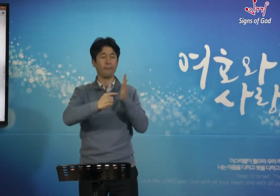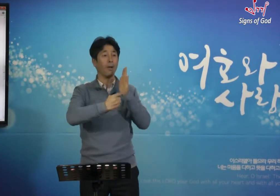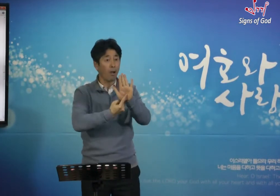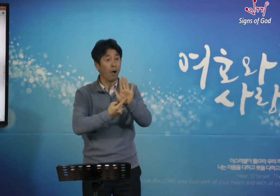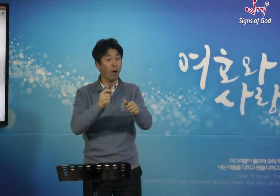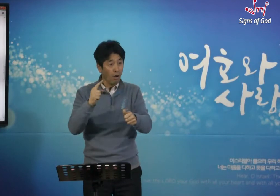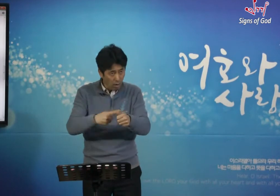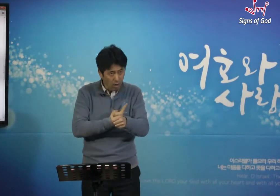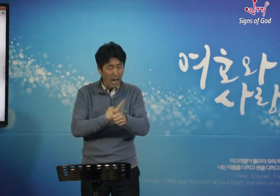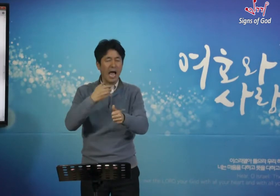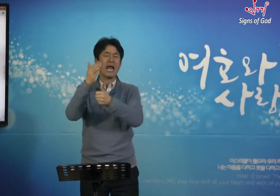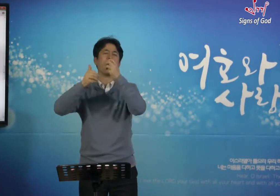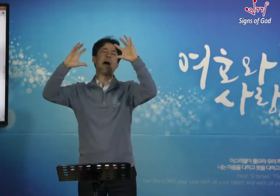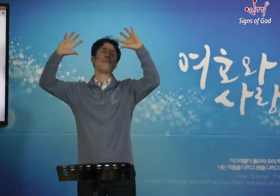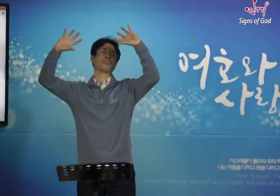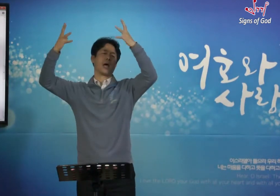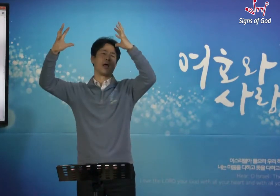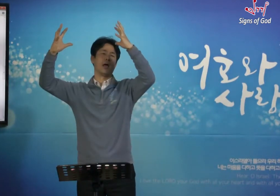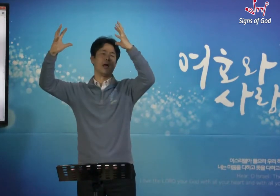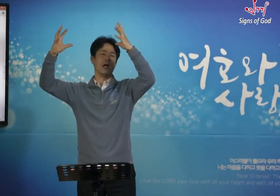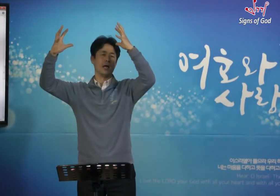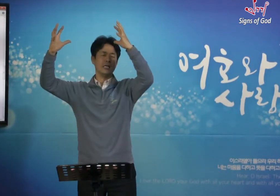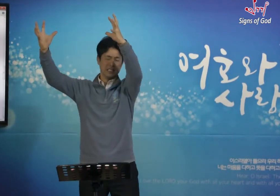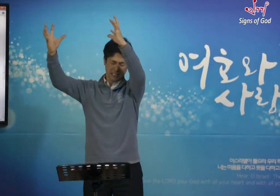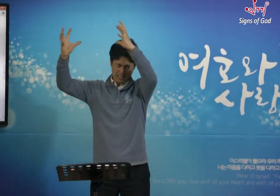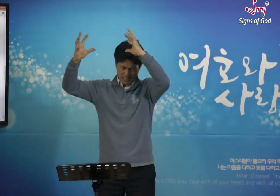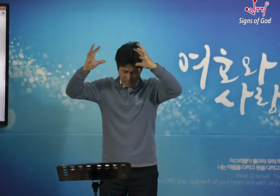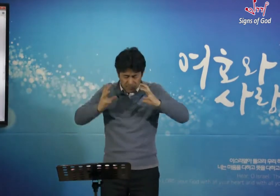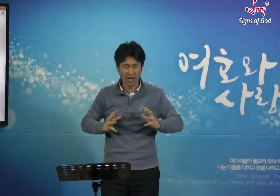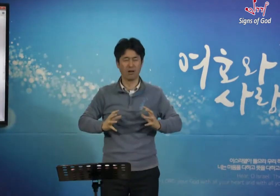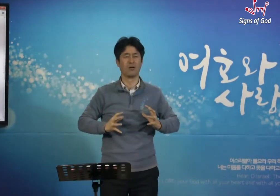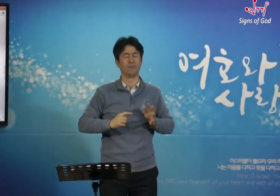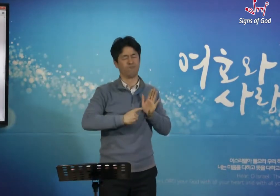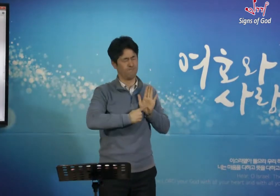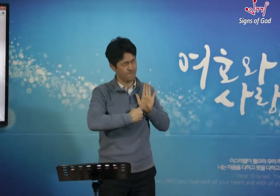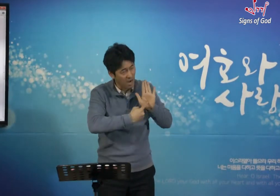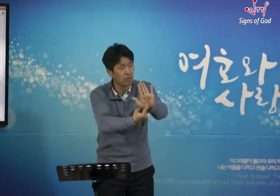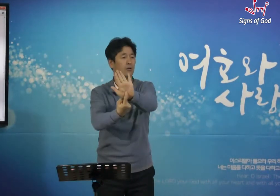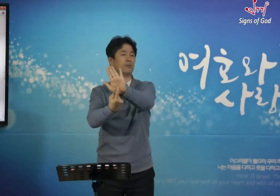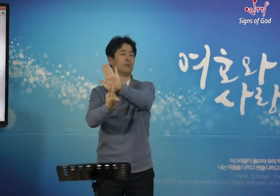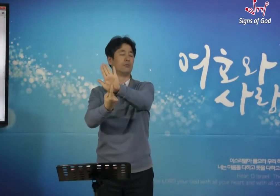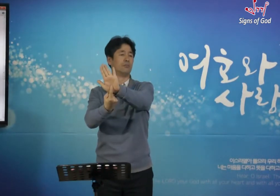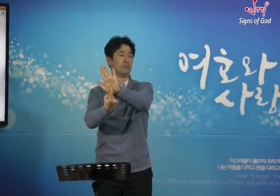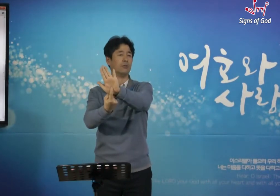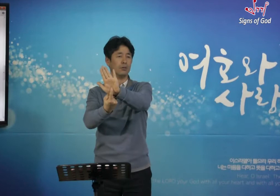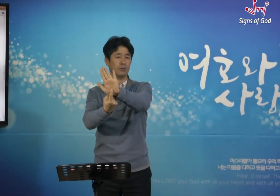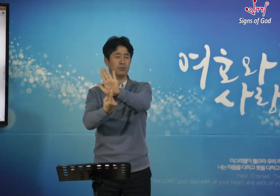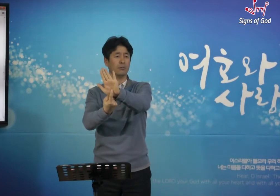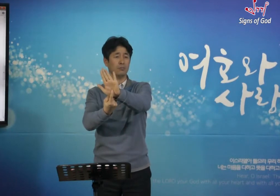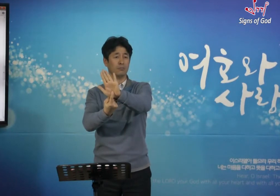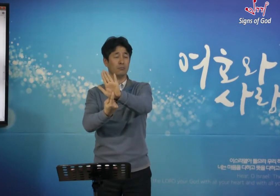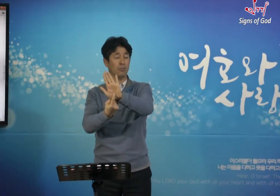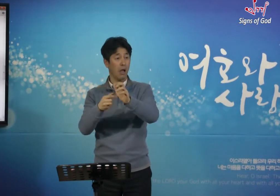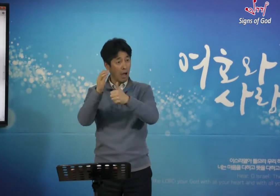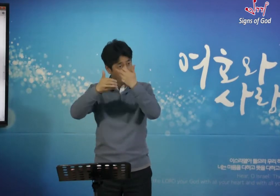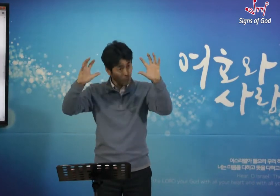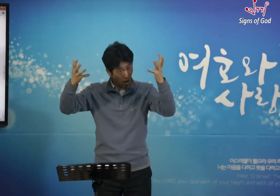정체성을 확실히 나타내며 하나님의 나라, 그 하나님의 나라가 임하도록, 그리고 그